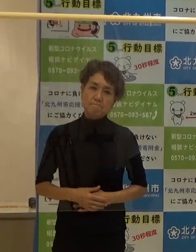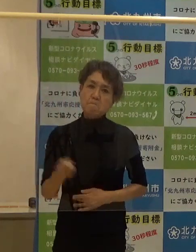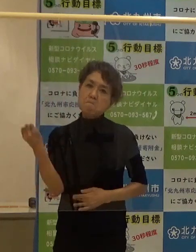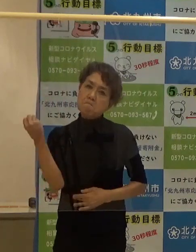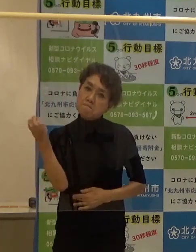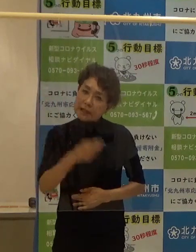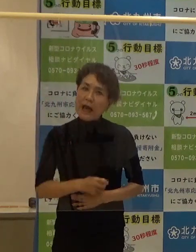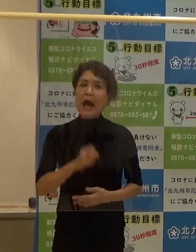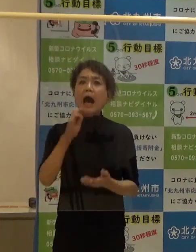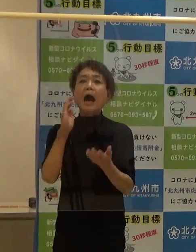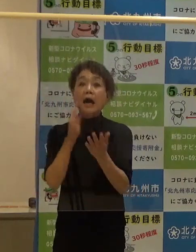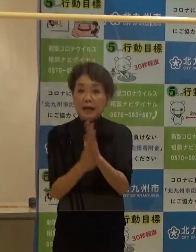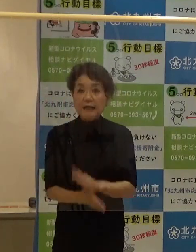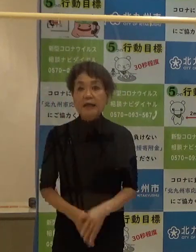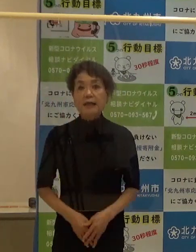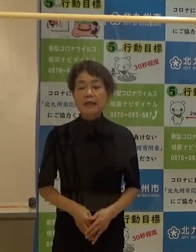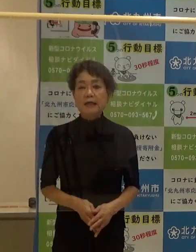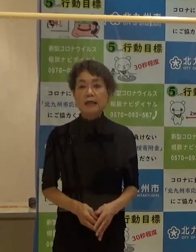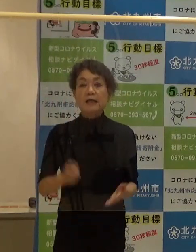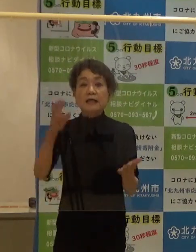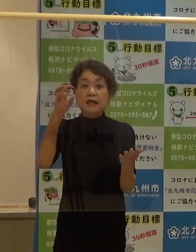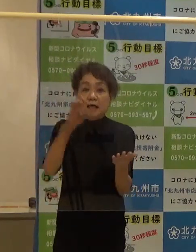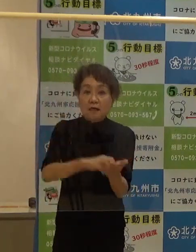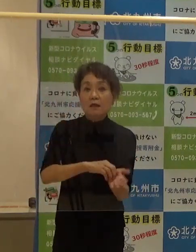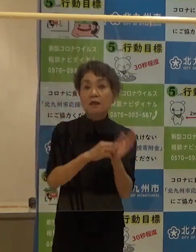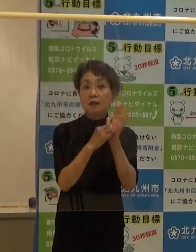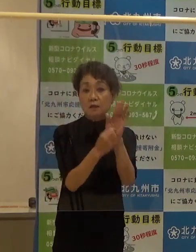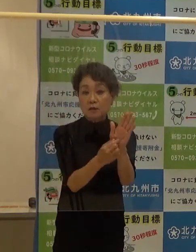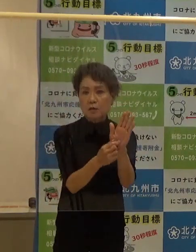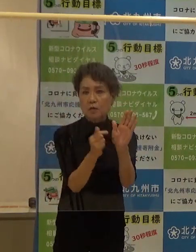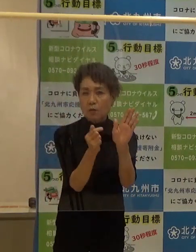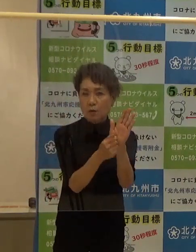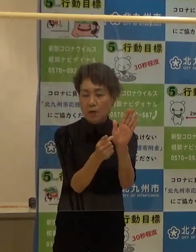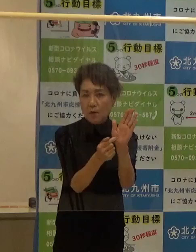新たに再設定、再指定ですね、